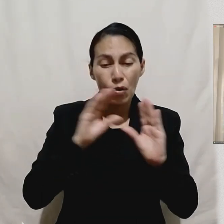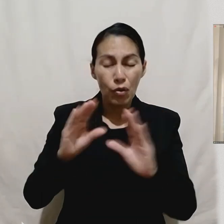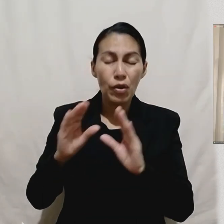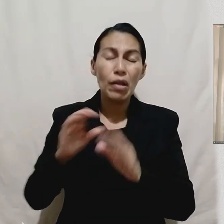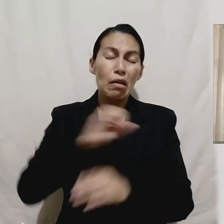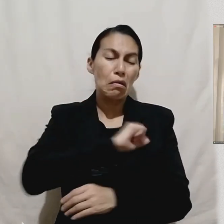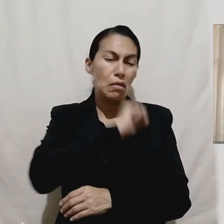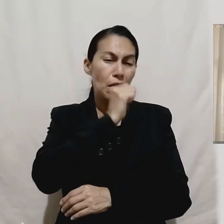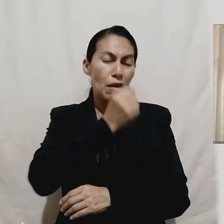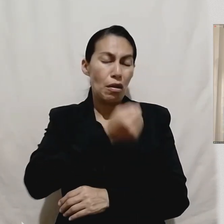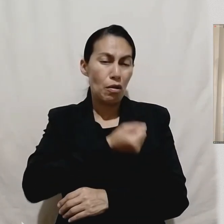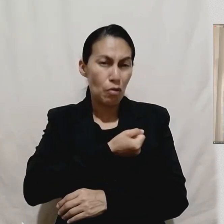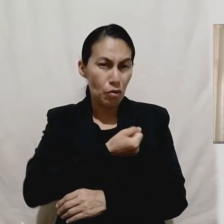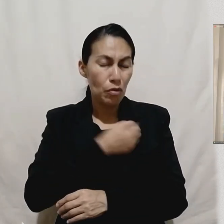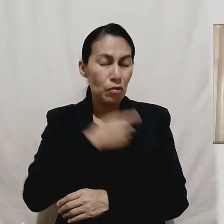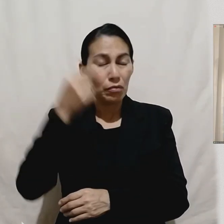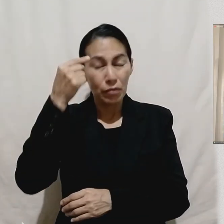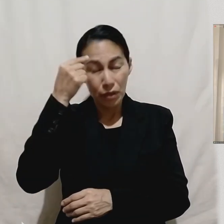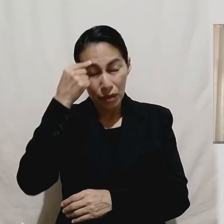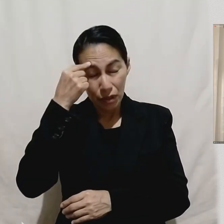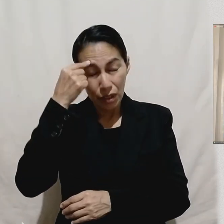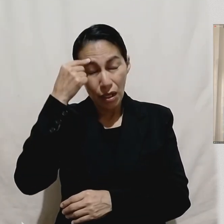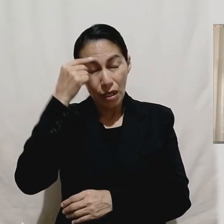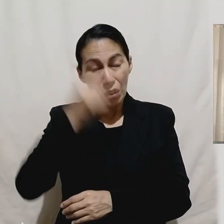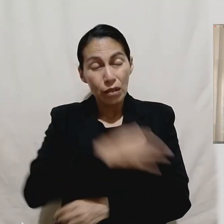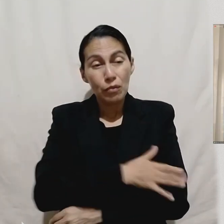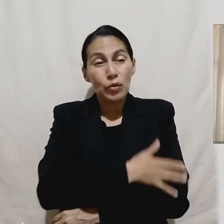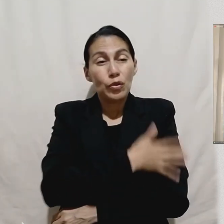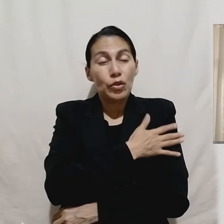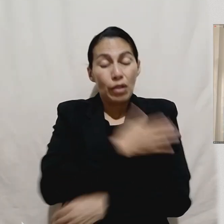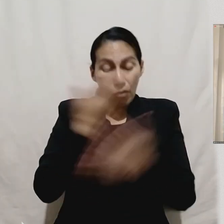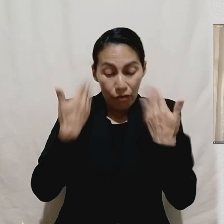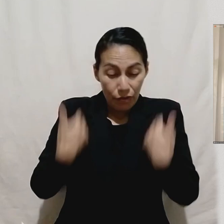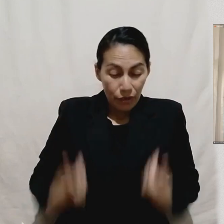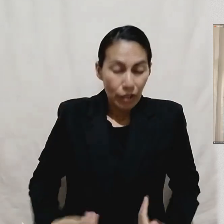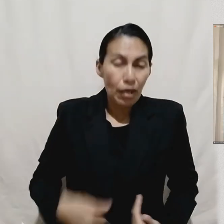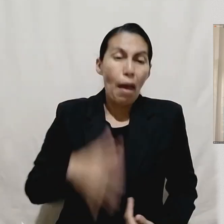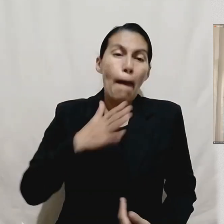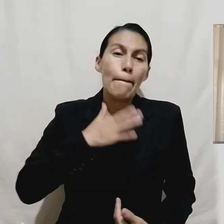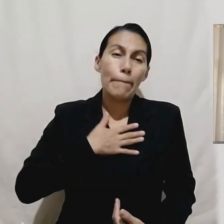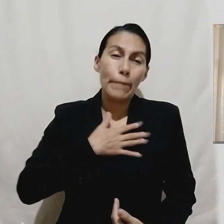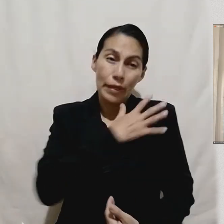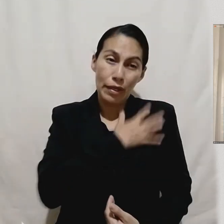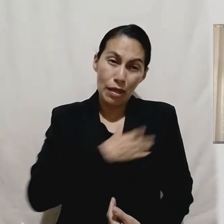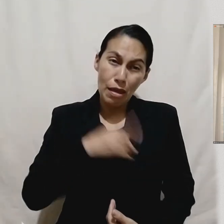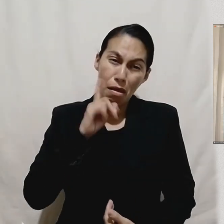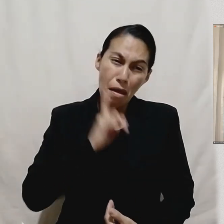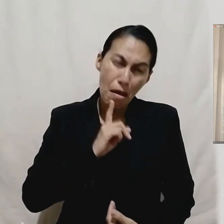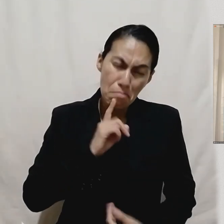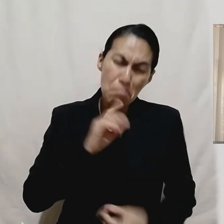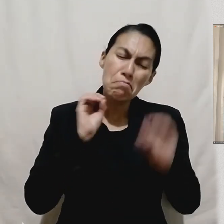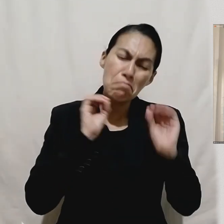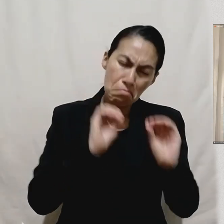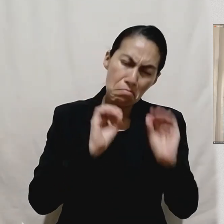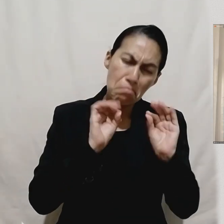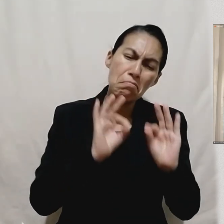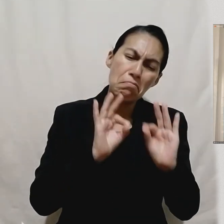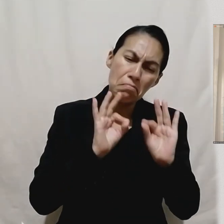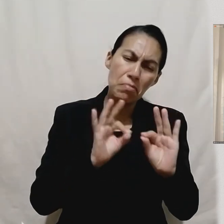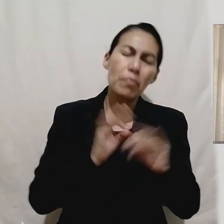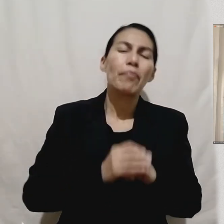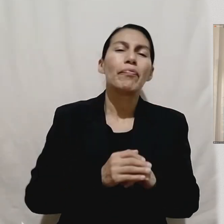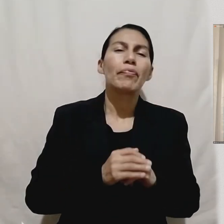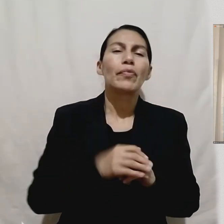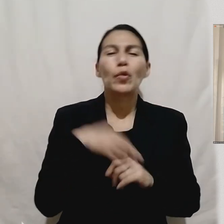cuidar y preservar la salud mental emocional y física de mi hija si hemos estado